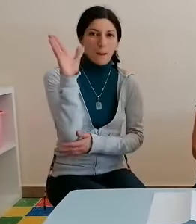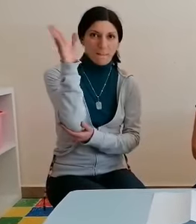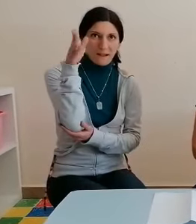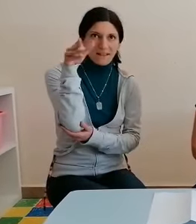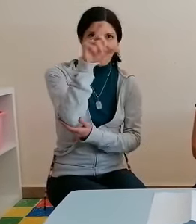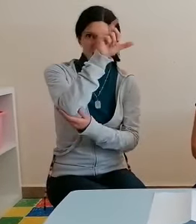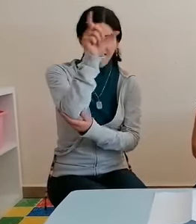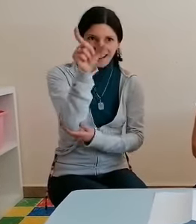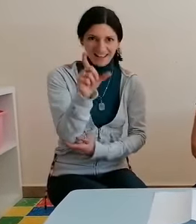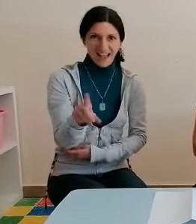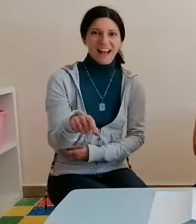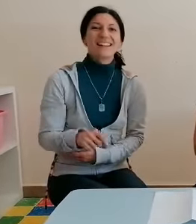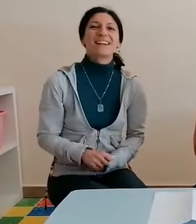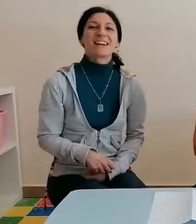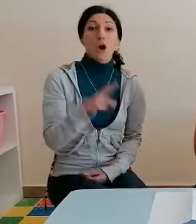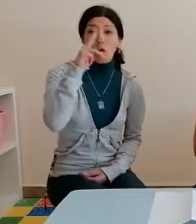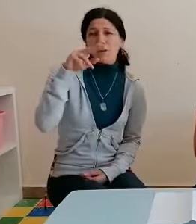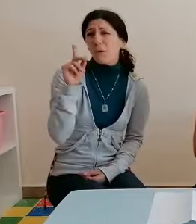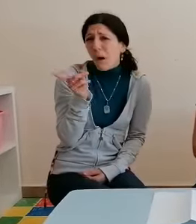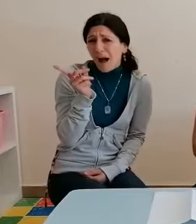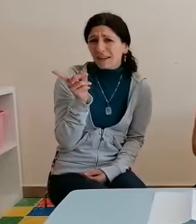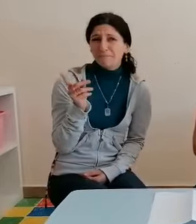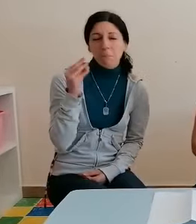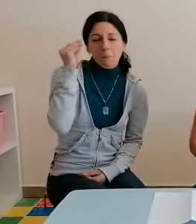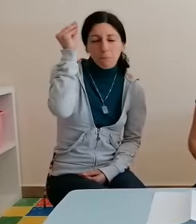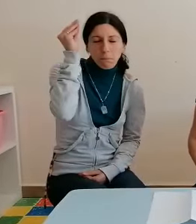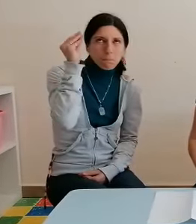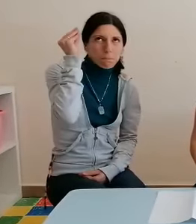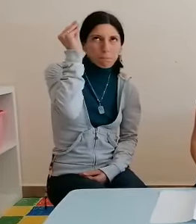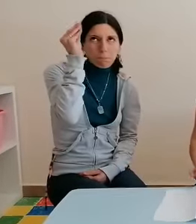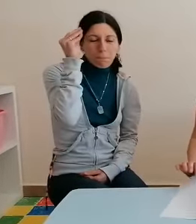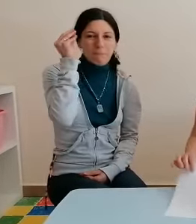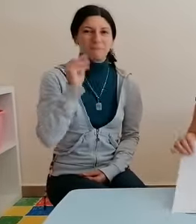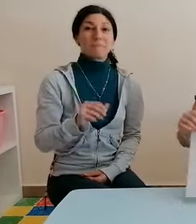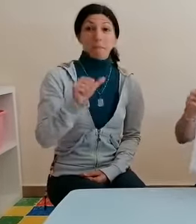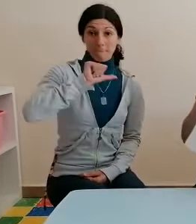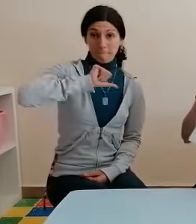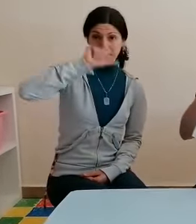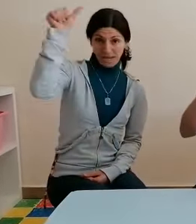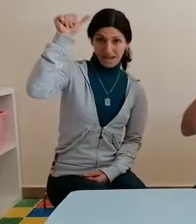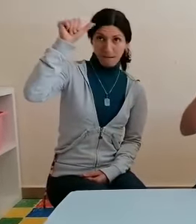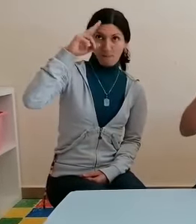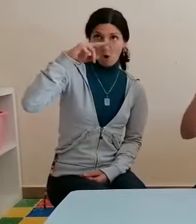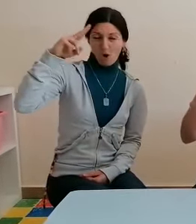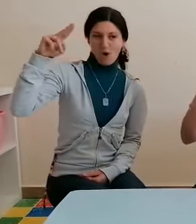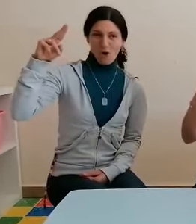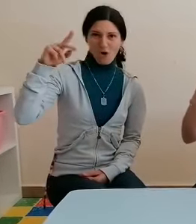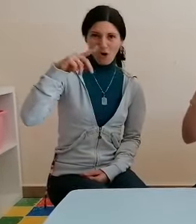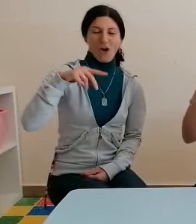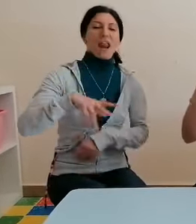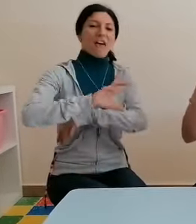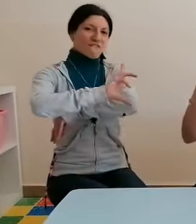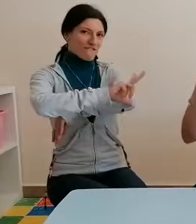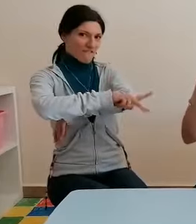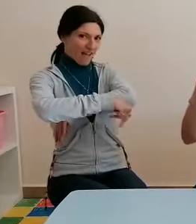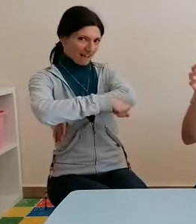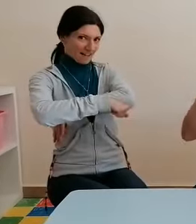dell'Italia. Chissà chi lo sa quali sono i colori? Vi dico io allora. Il primo colore è il